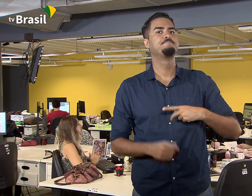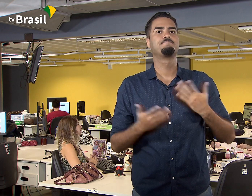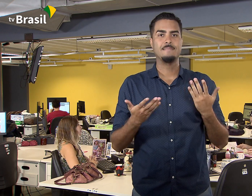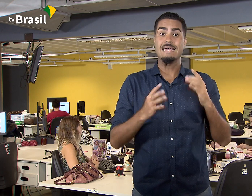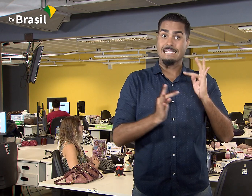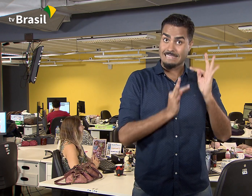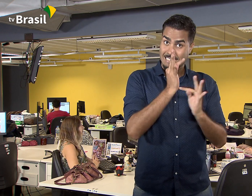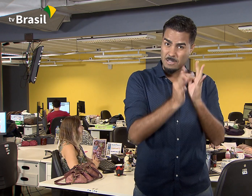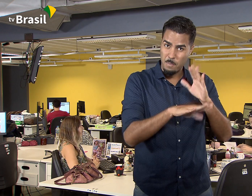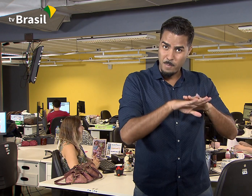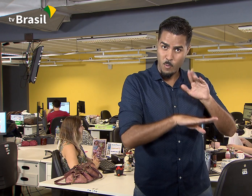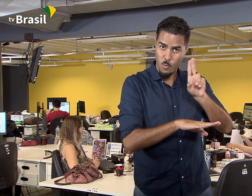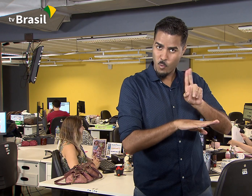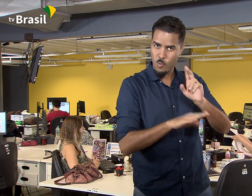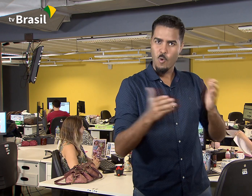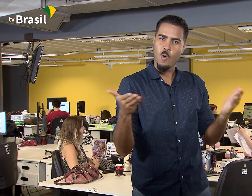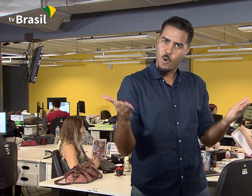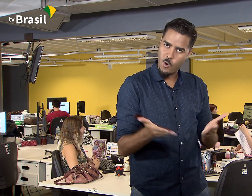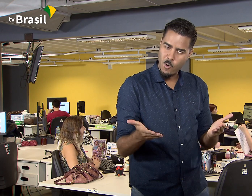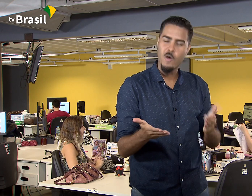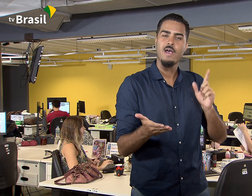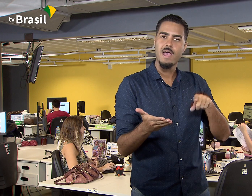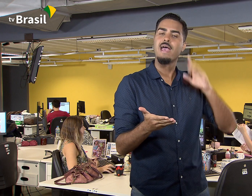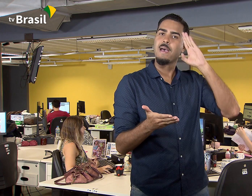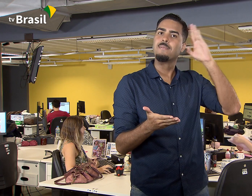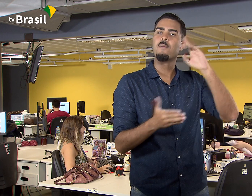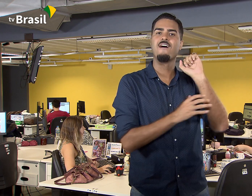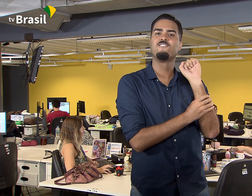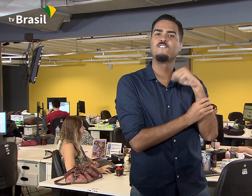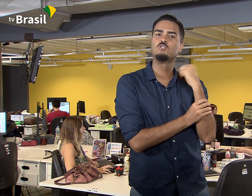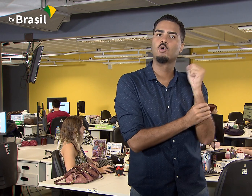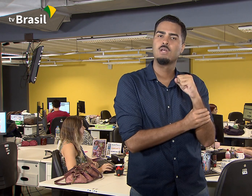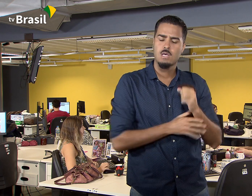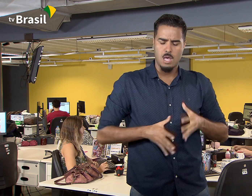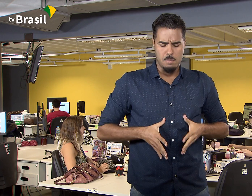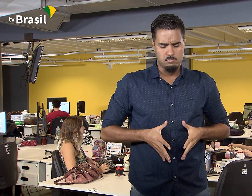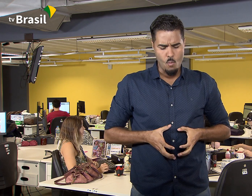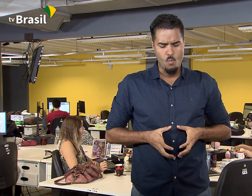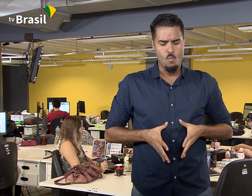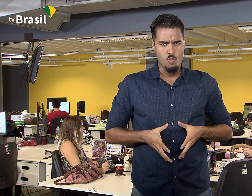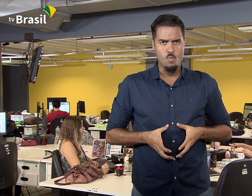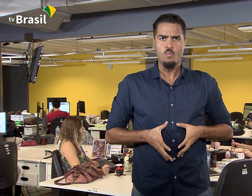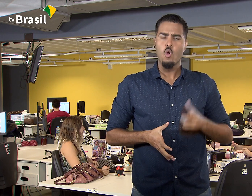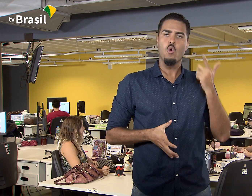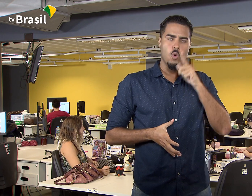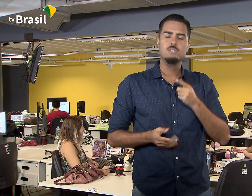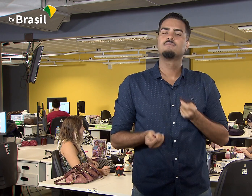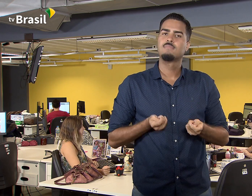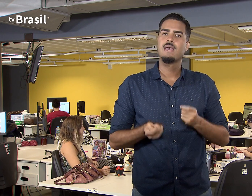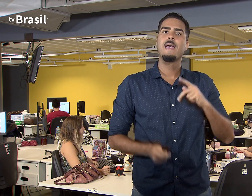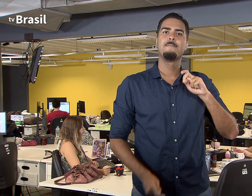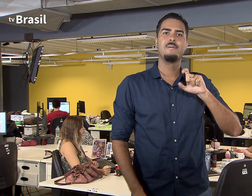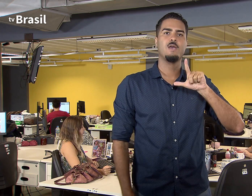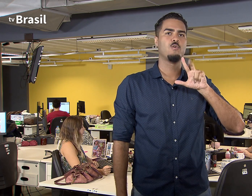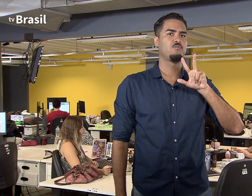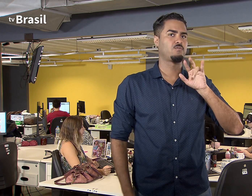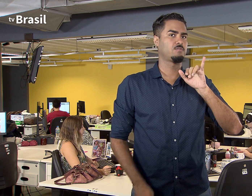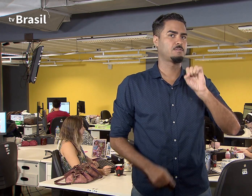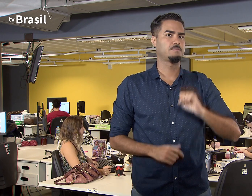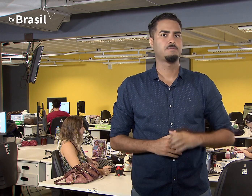tratamentos mais utilizados atualmente é a fisioterapia para fortalecer os músculos da região da pelvis.